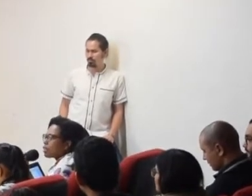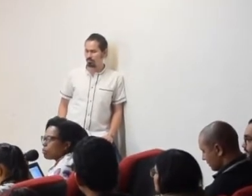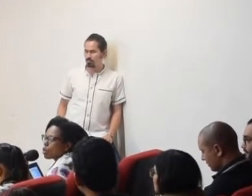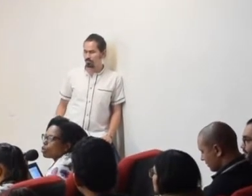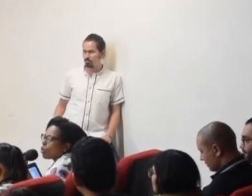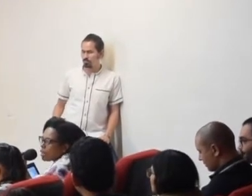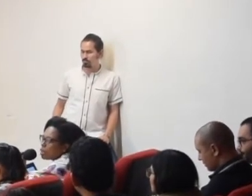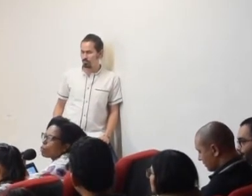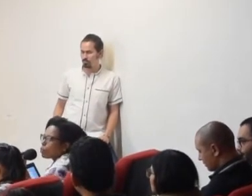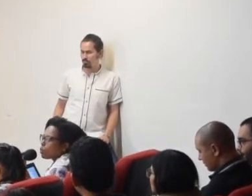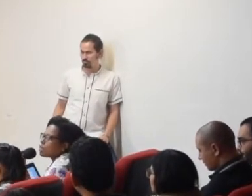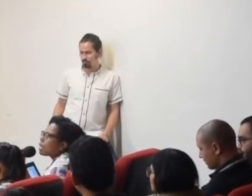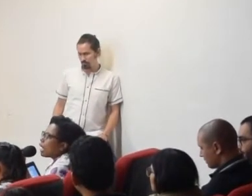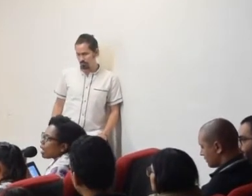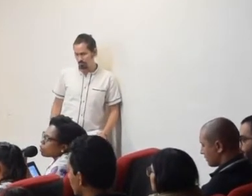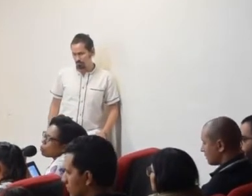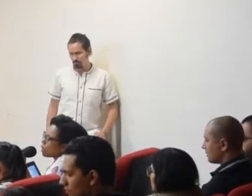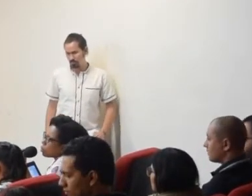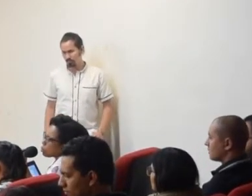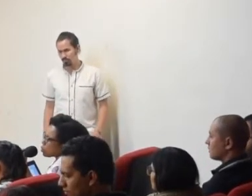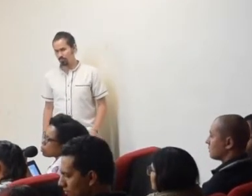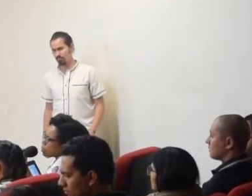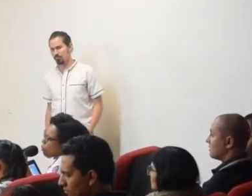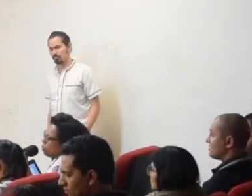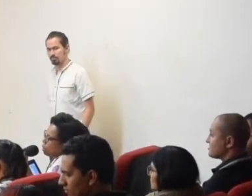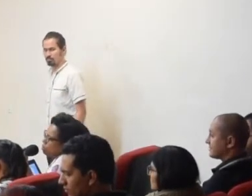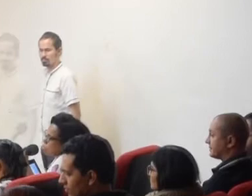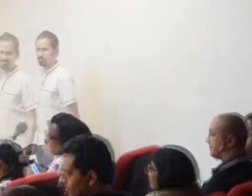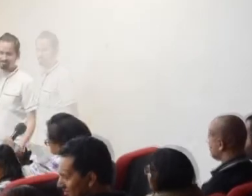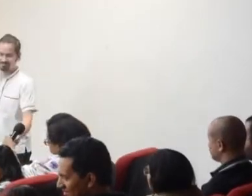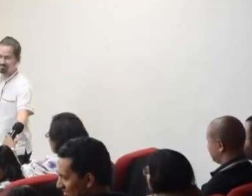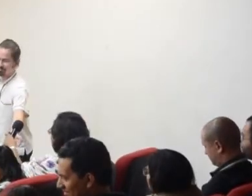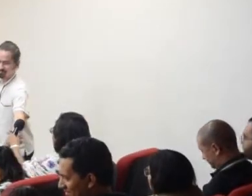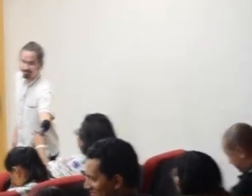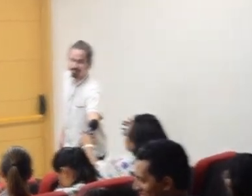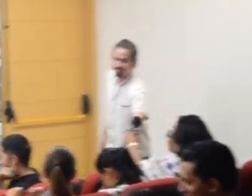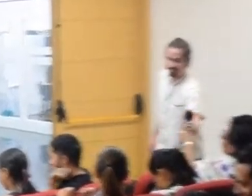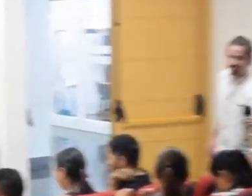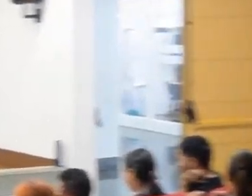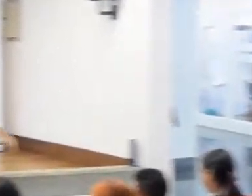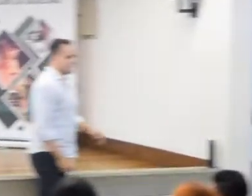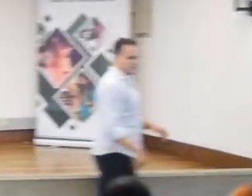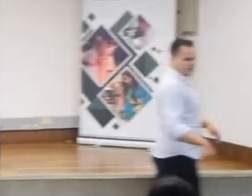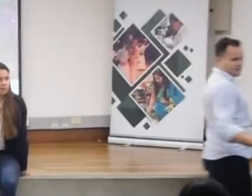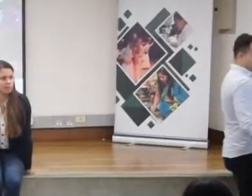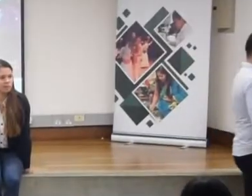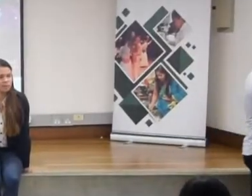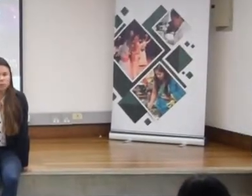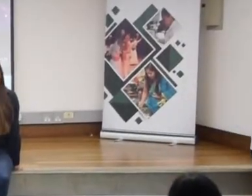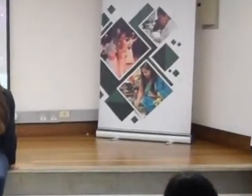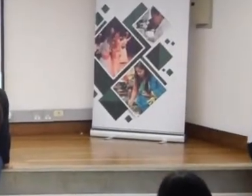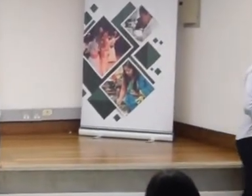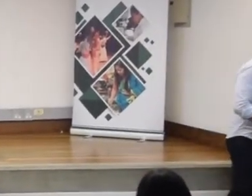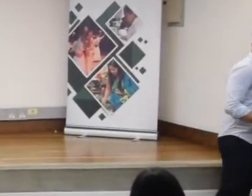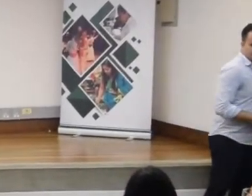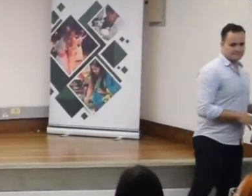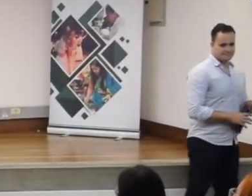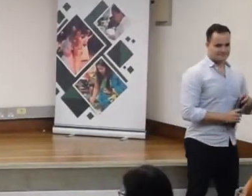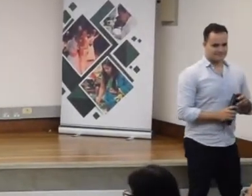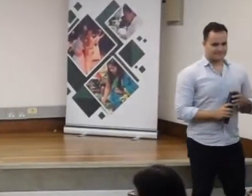se revisa la metodología y ya propones algo para los próximos encuentros. ¿Qué vamos a